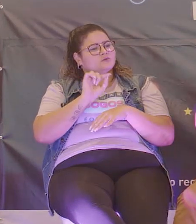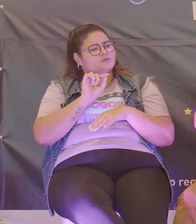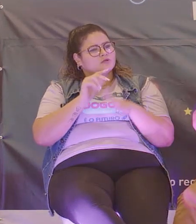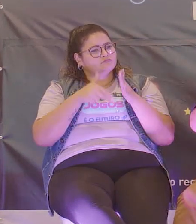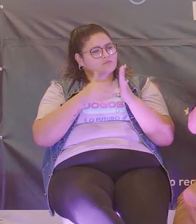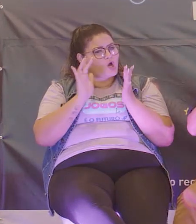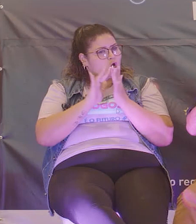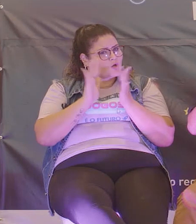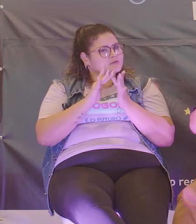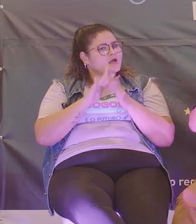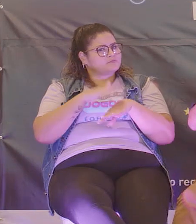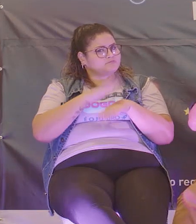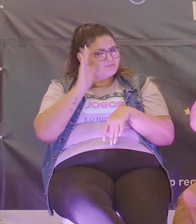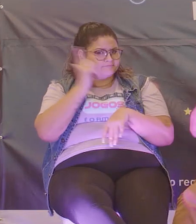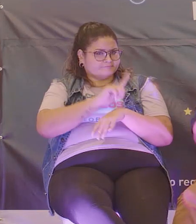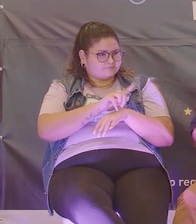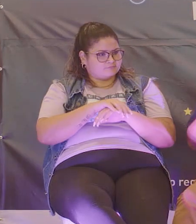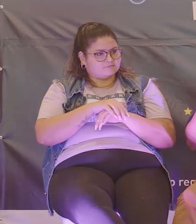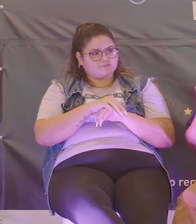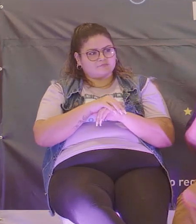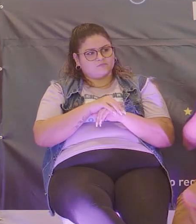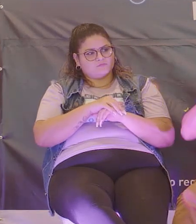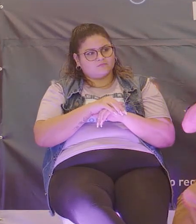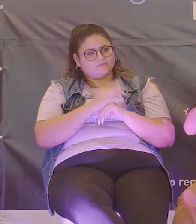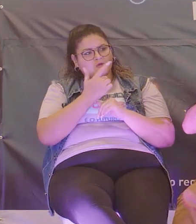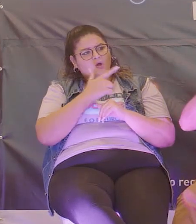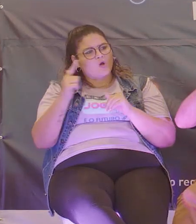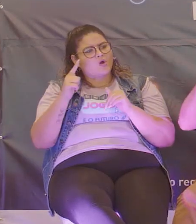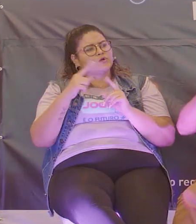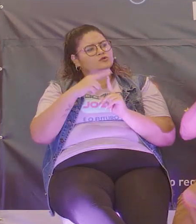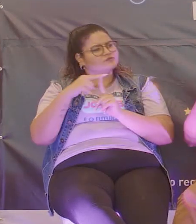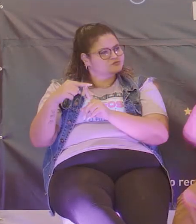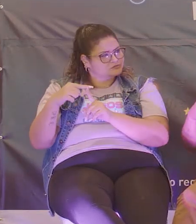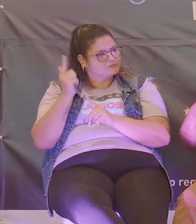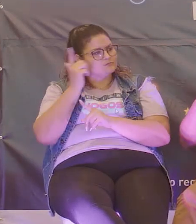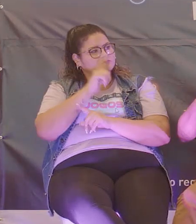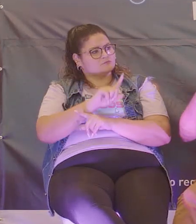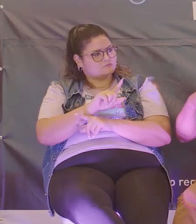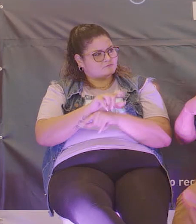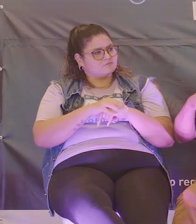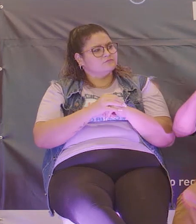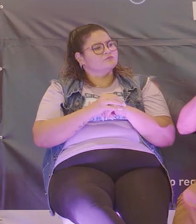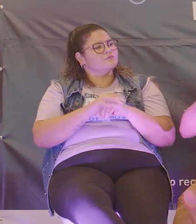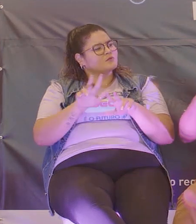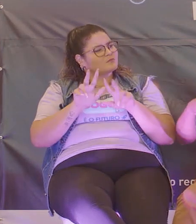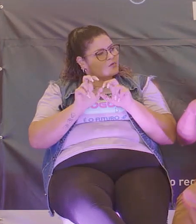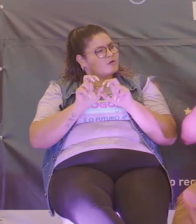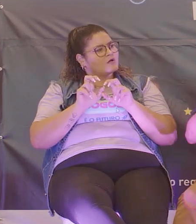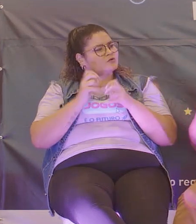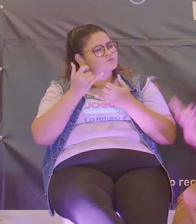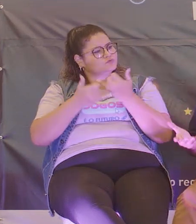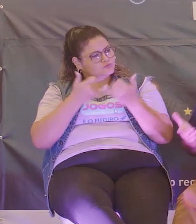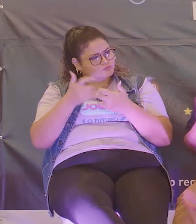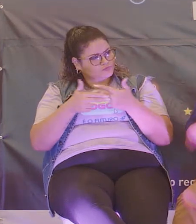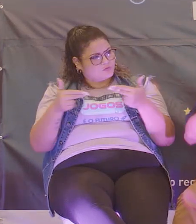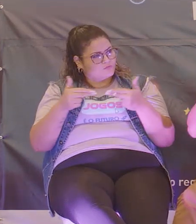contato. Você tem domínio de outras línguas. Você vê que uma criança que teve contato com jogos tem uma facilidade grande de aprender outros